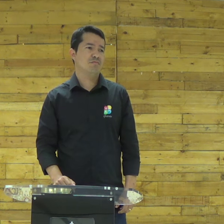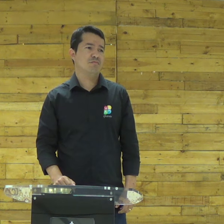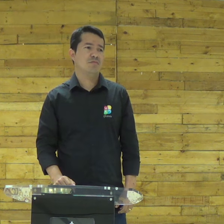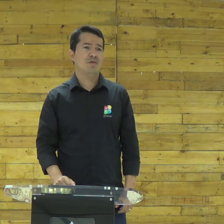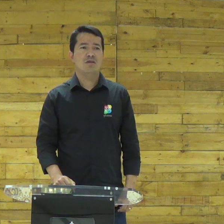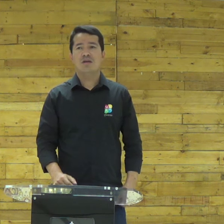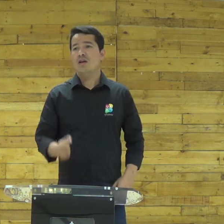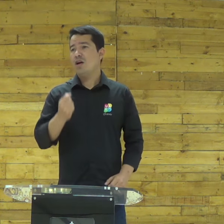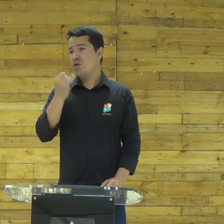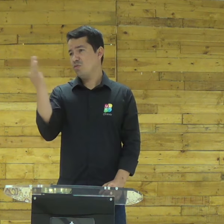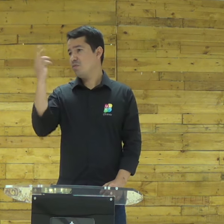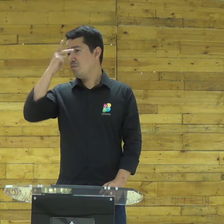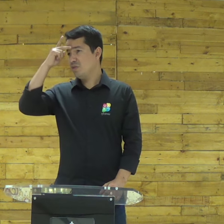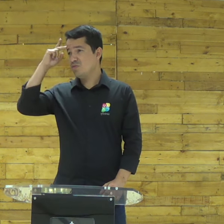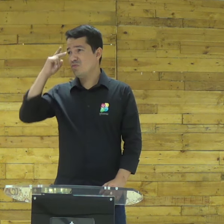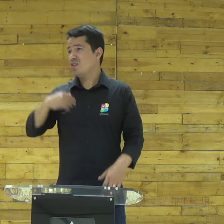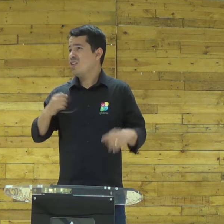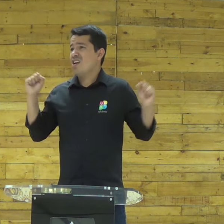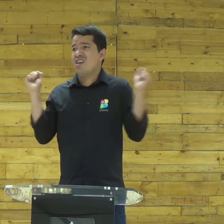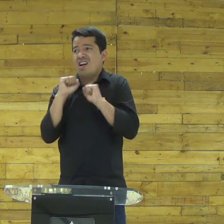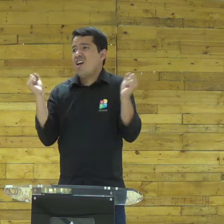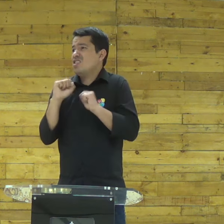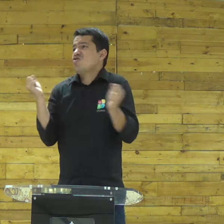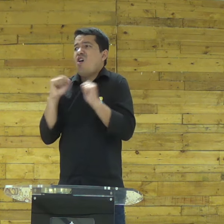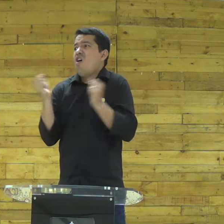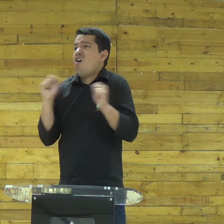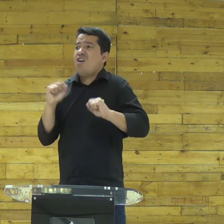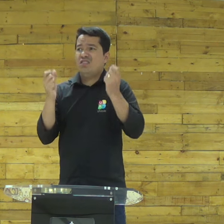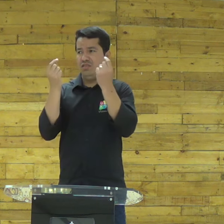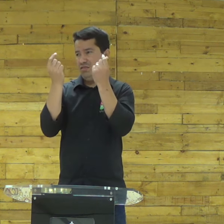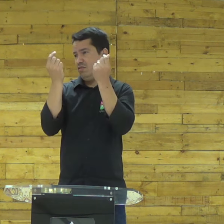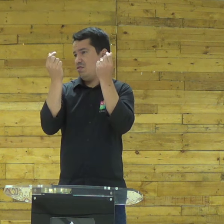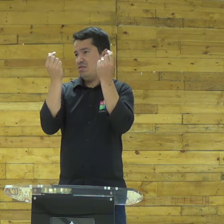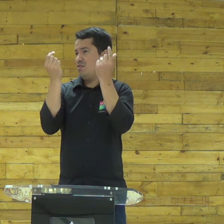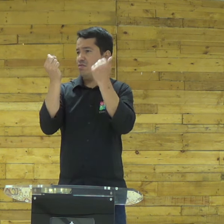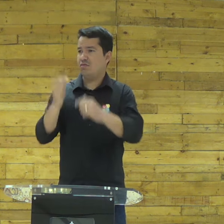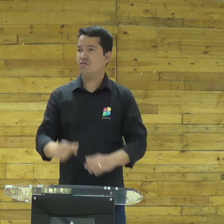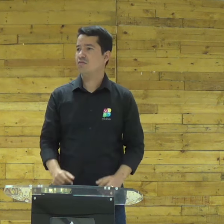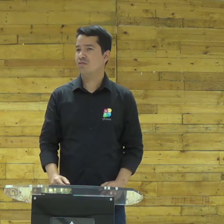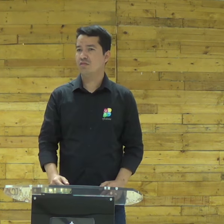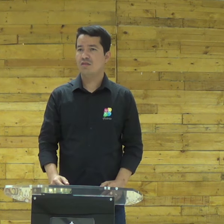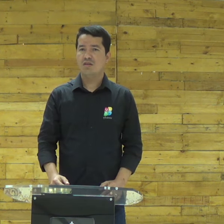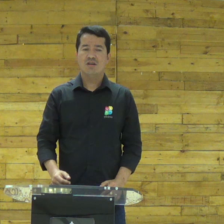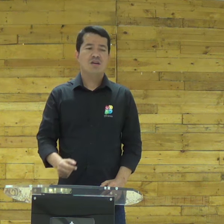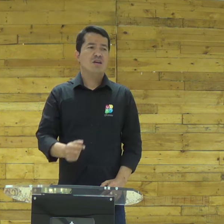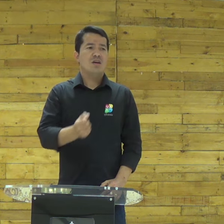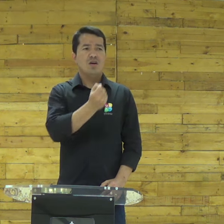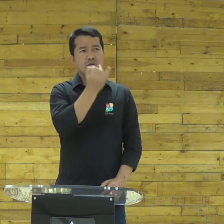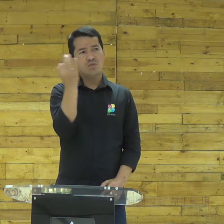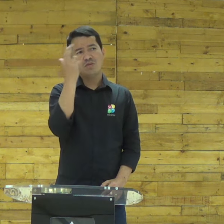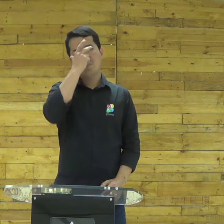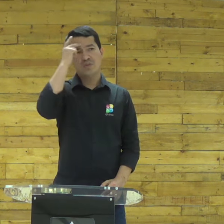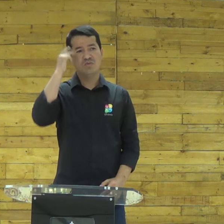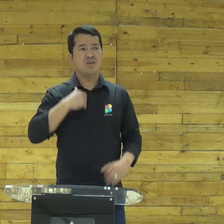Elas adoram ele algumas pessoas amam adoram o dinheiro